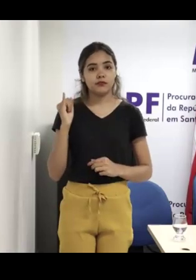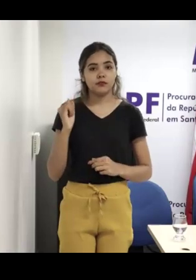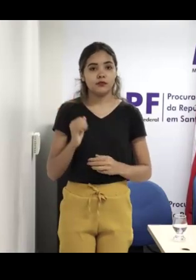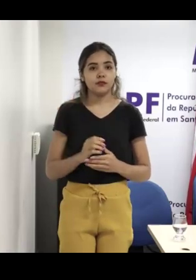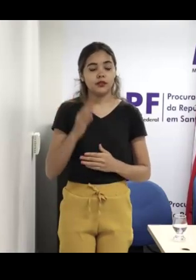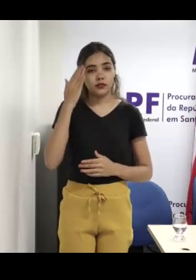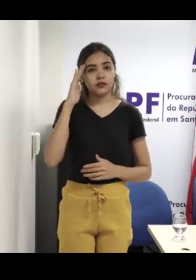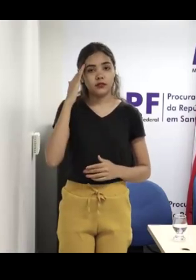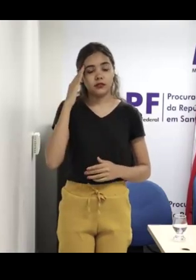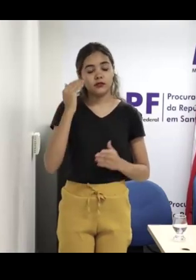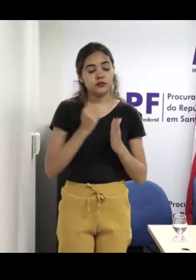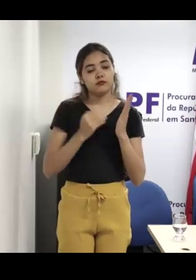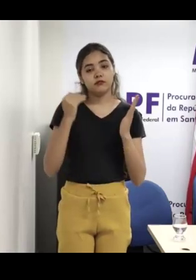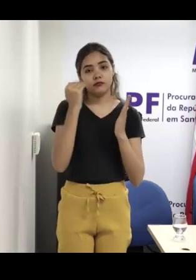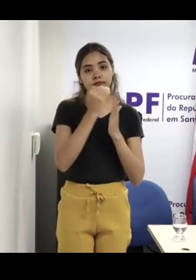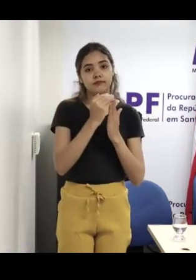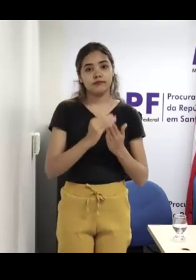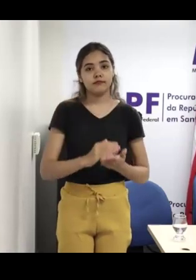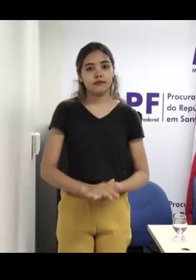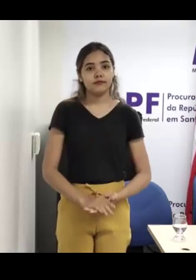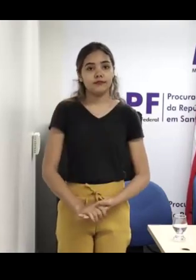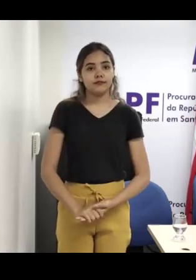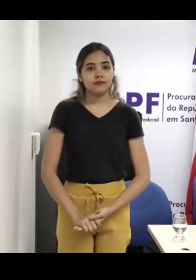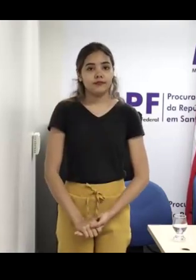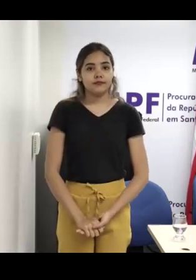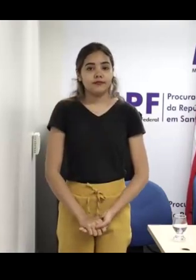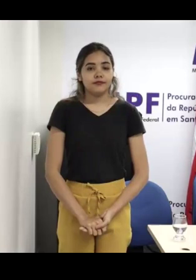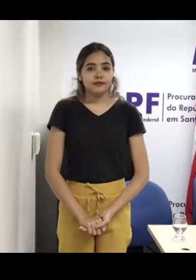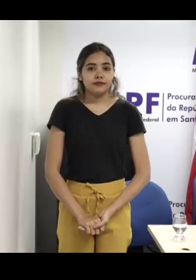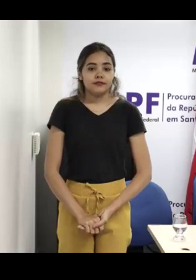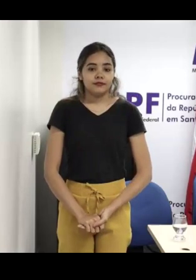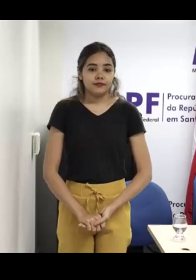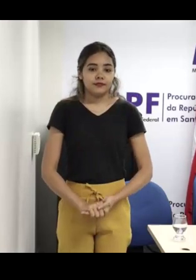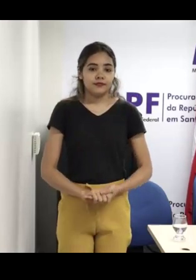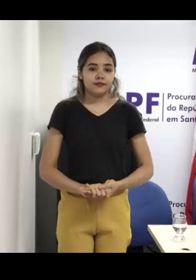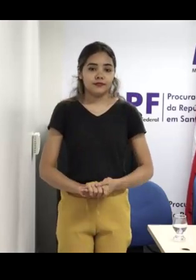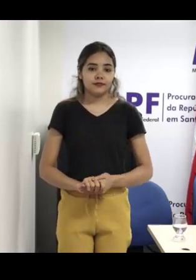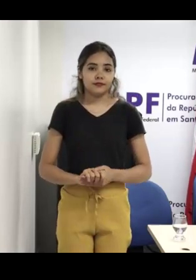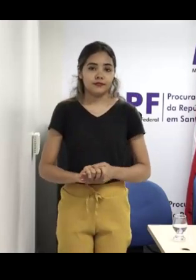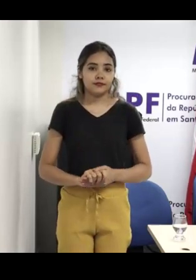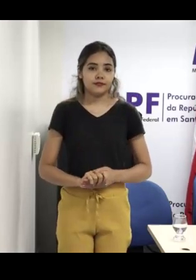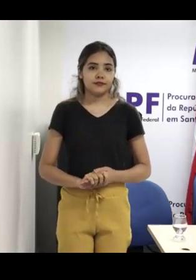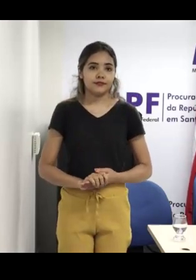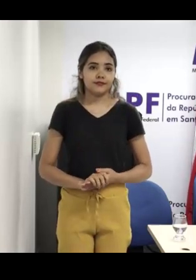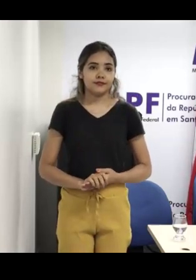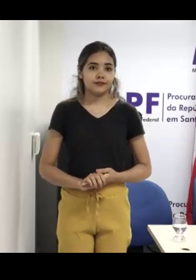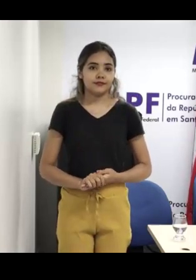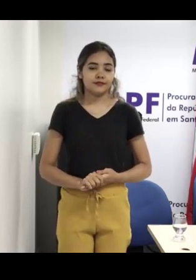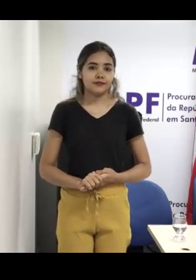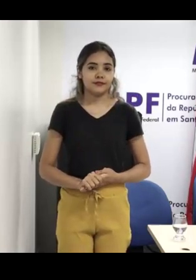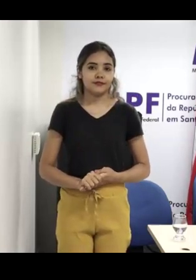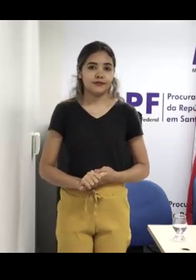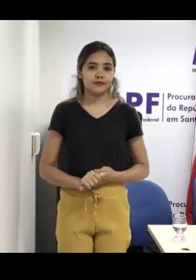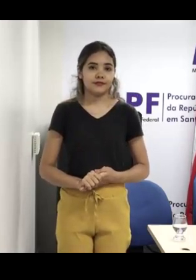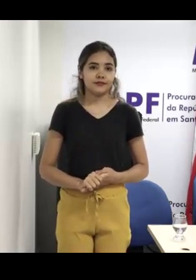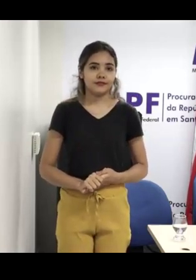polícia é um problema Como a Constituição falou da família da sociedade e do Estado nós temos que atuar